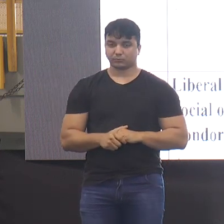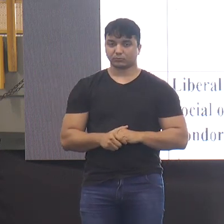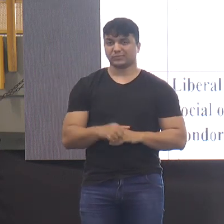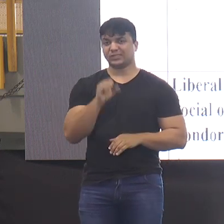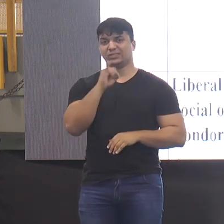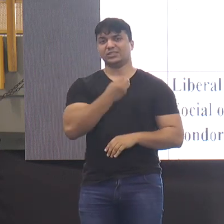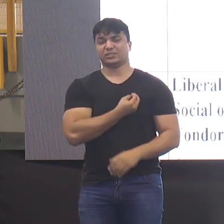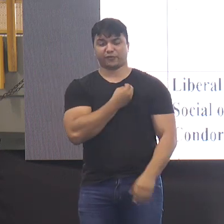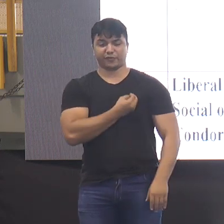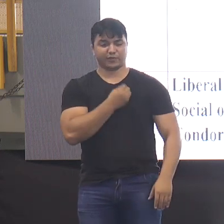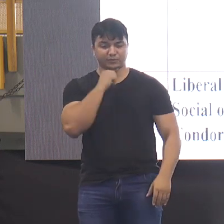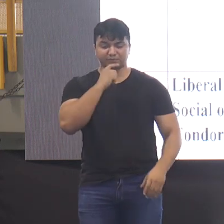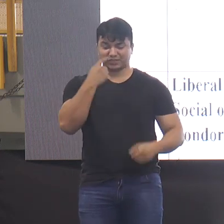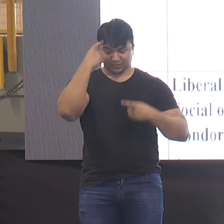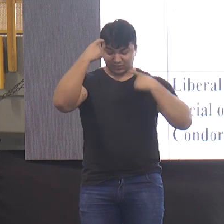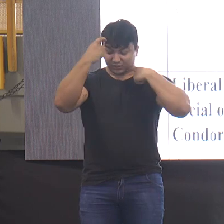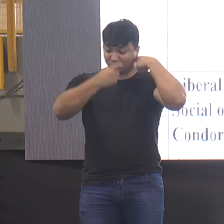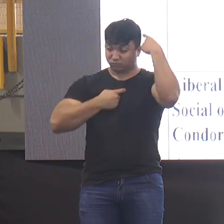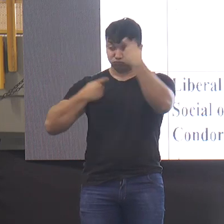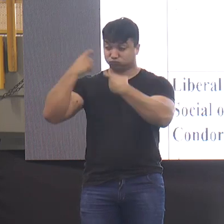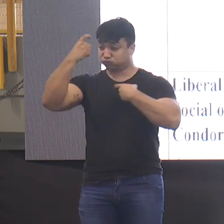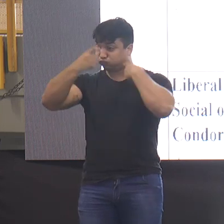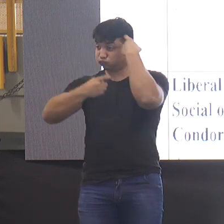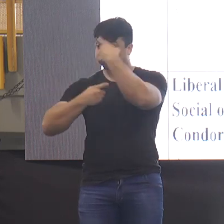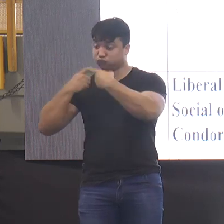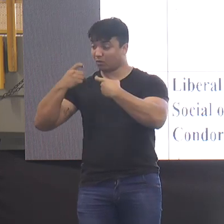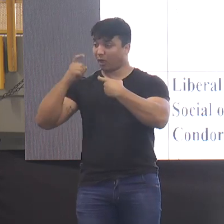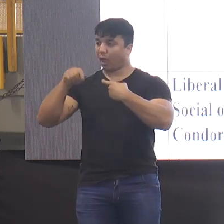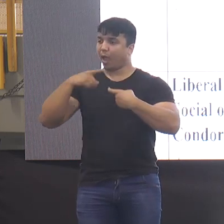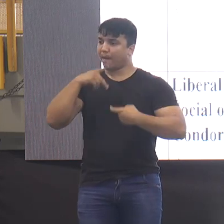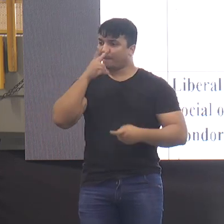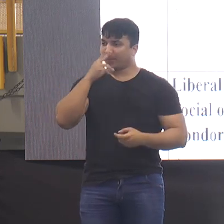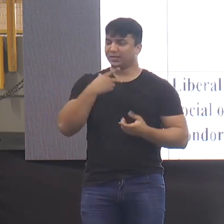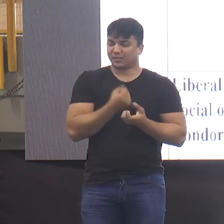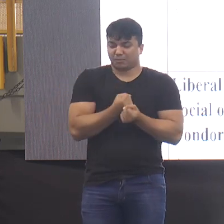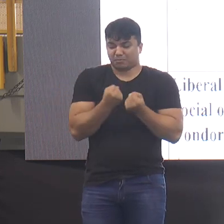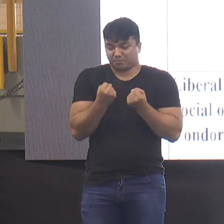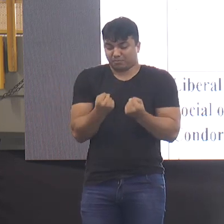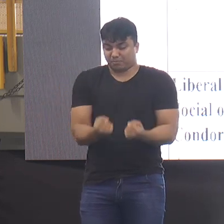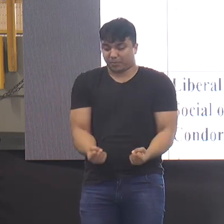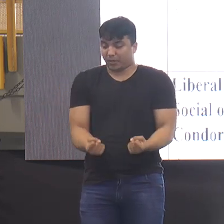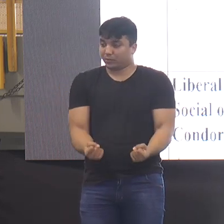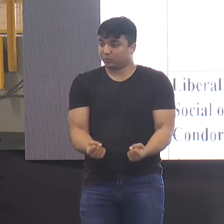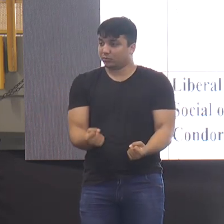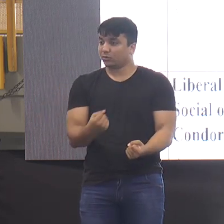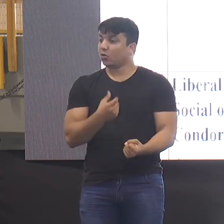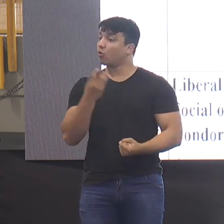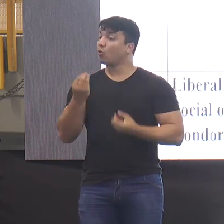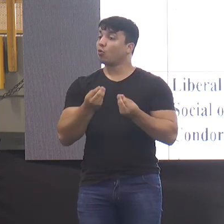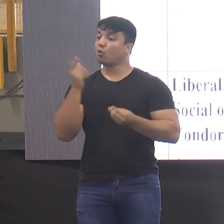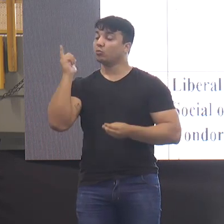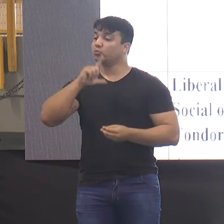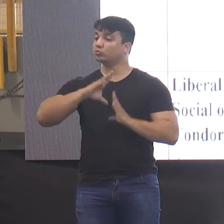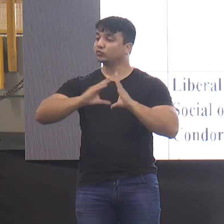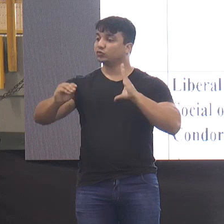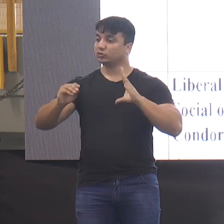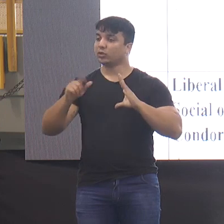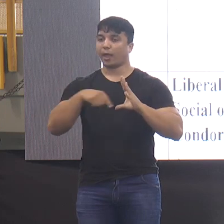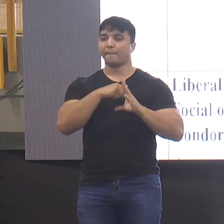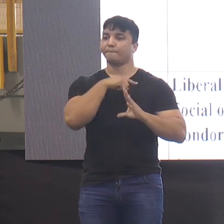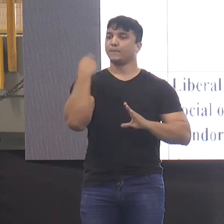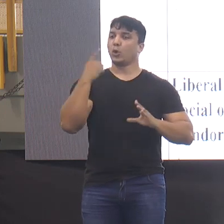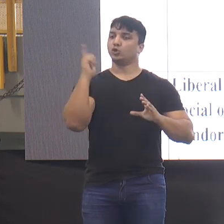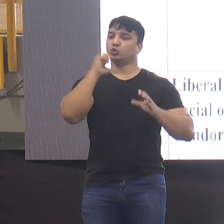Se a minha vida me desespera, se a minha vida é um fardo, a morte para o ultrarromântico é